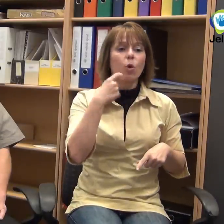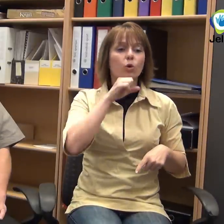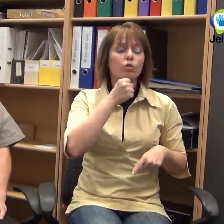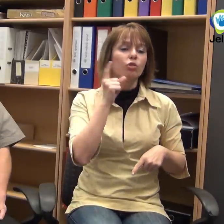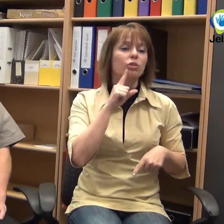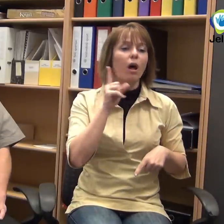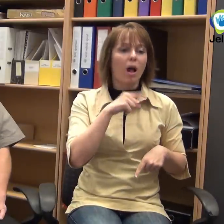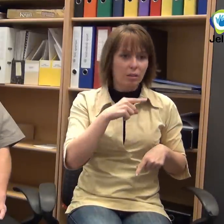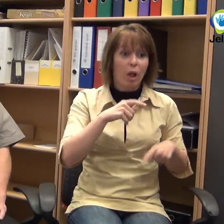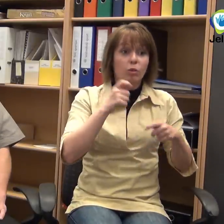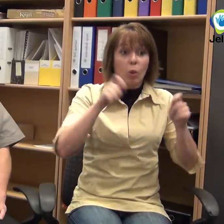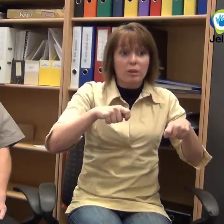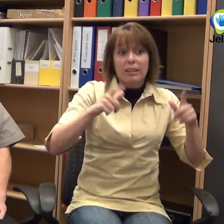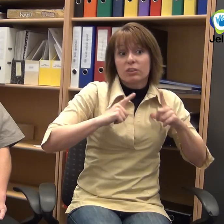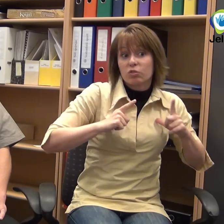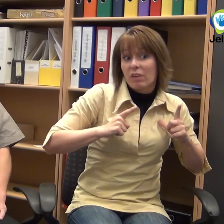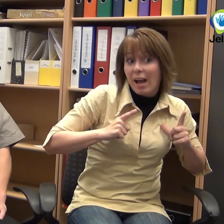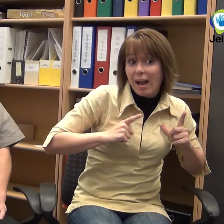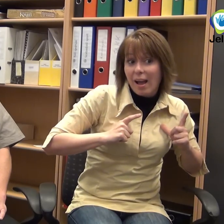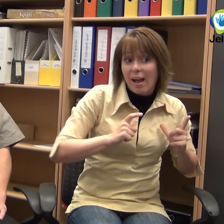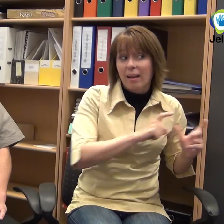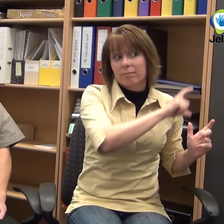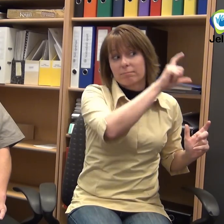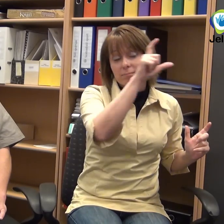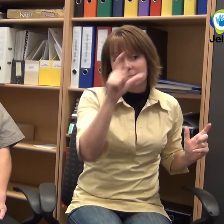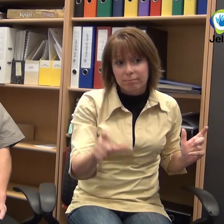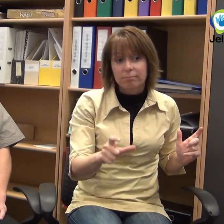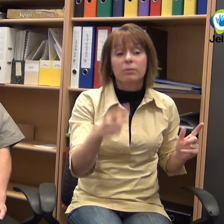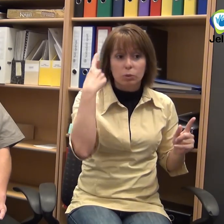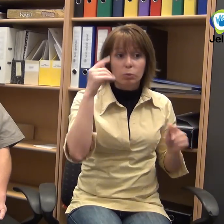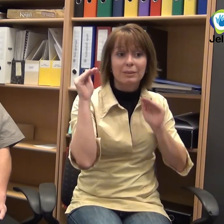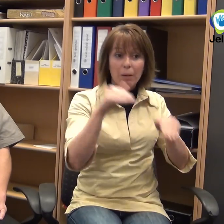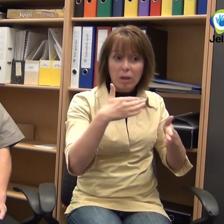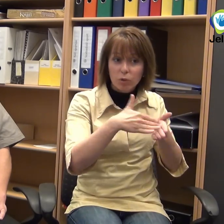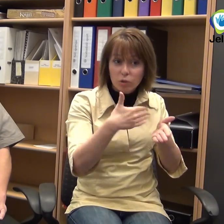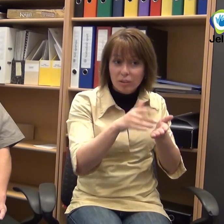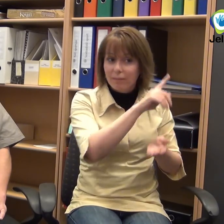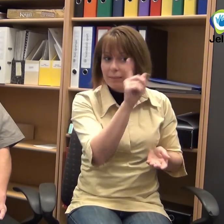hogy ő alá tudja-e támasztani ennek az eseménynek a költségvetését.